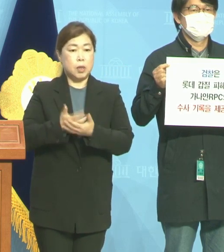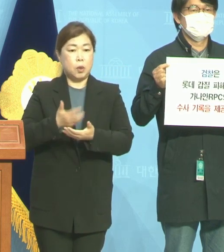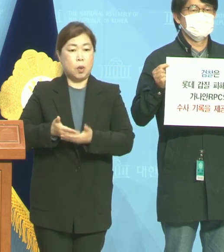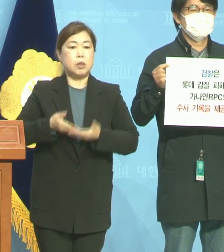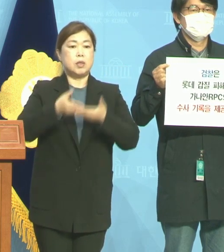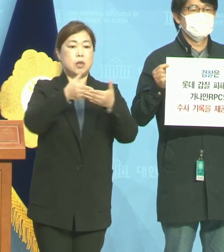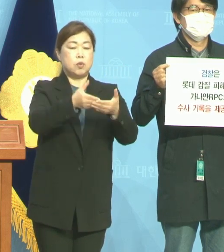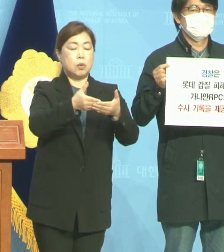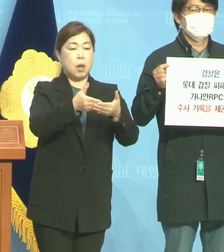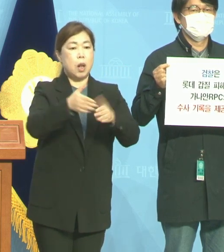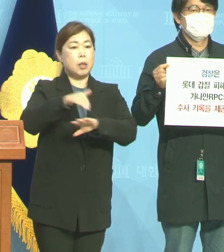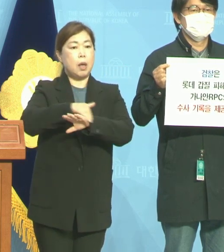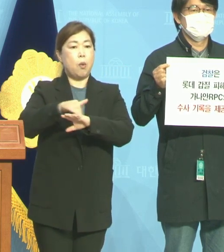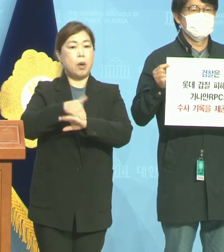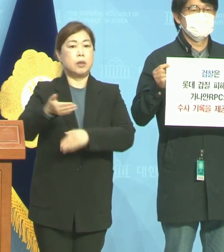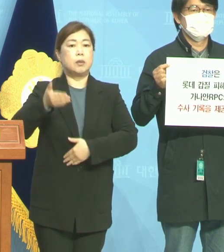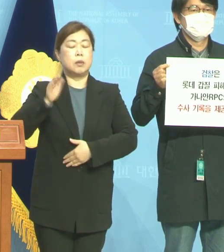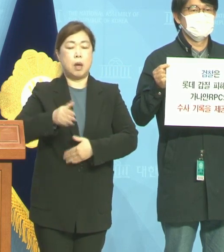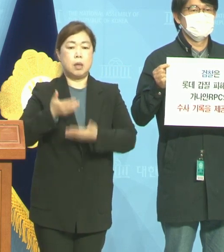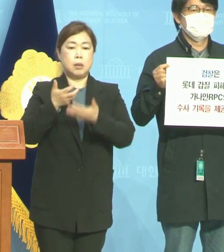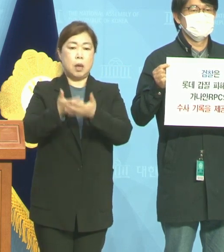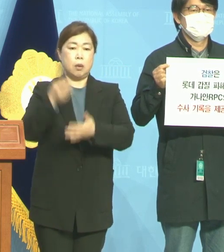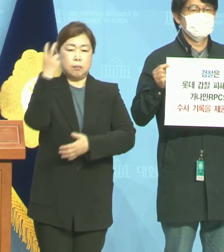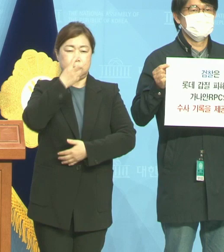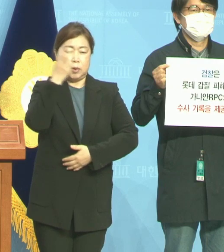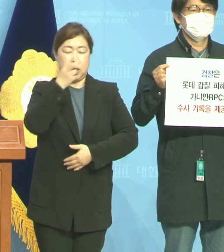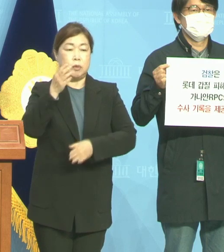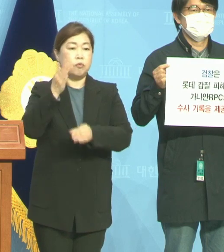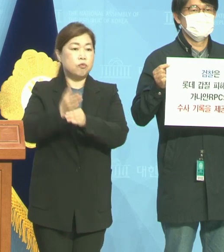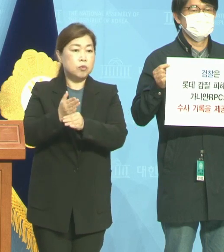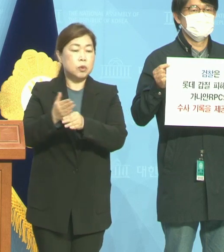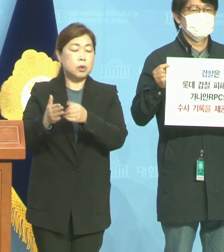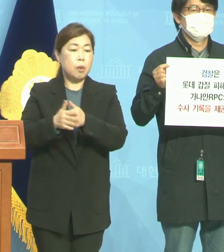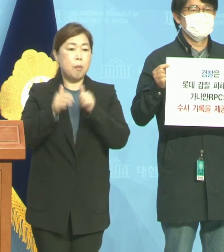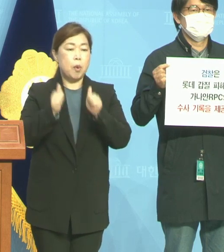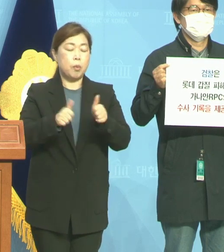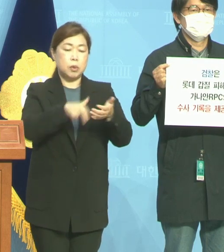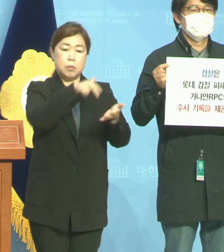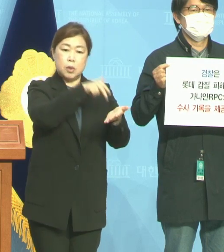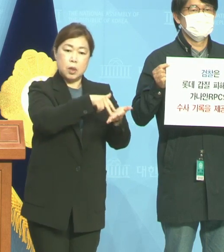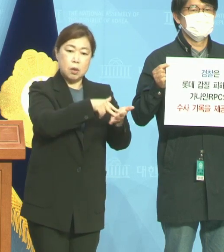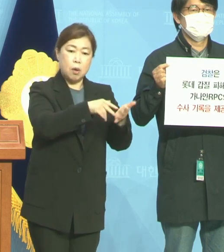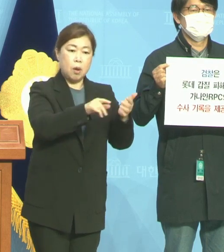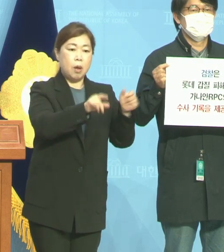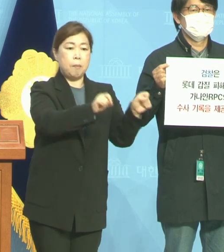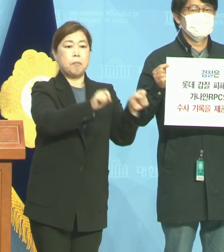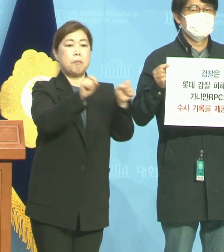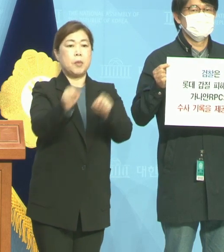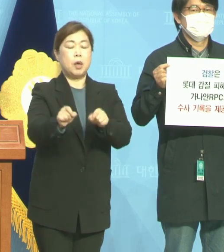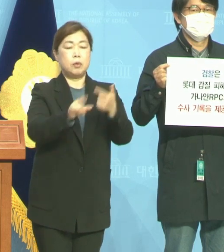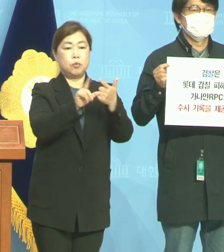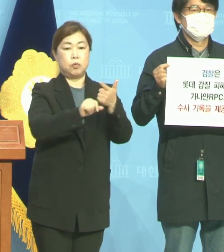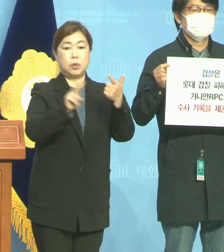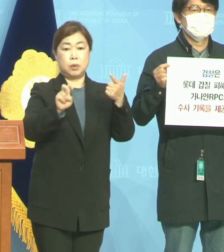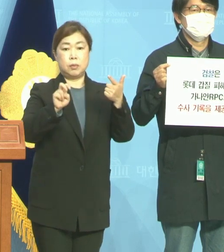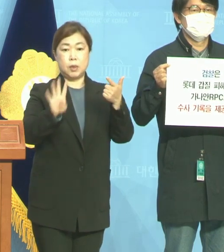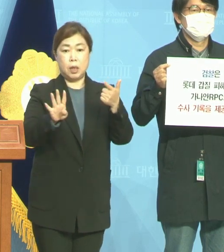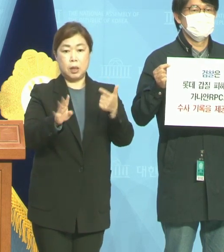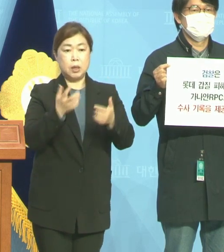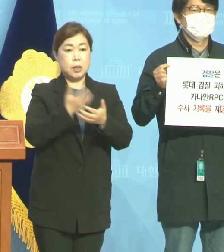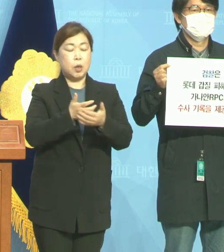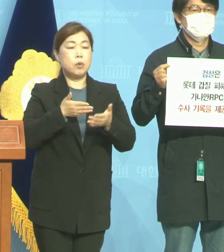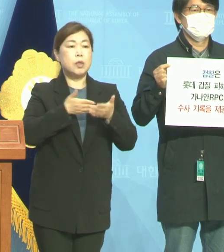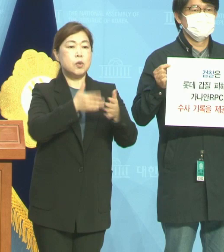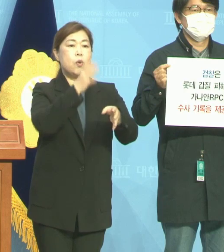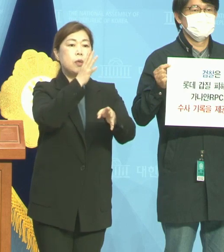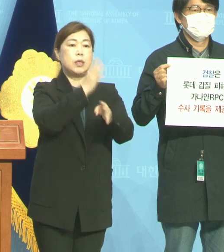지출 하기로 했지만 아직 자료를 찾지 못한 4 작렬 법원이 받아들여서 6월 24일로 자료 제출 기한을